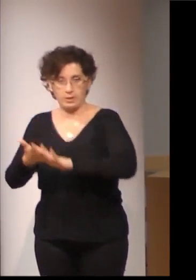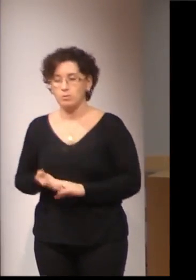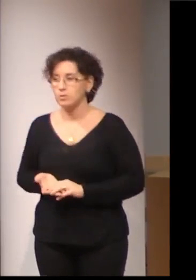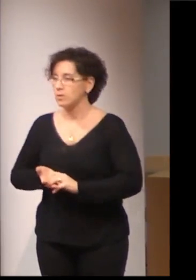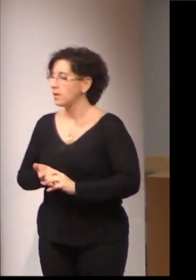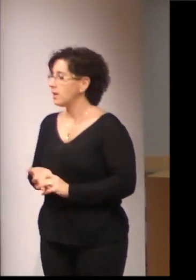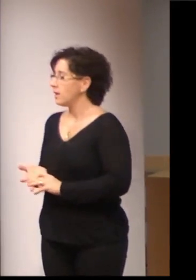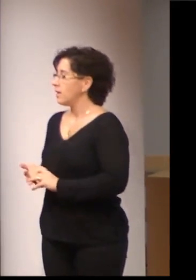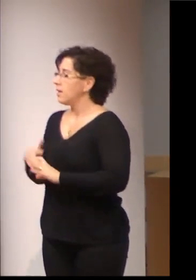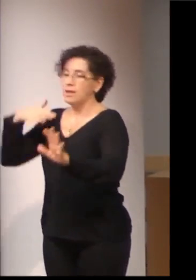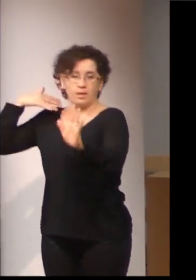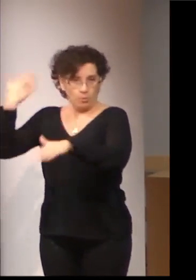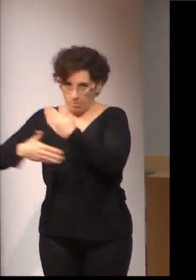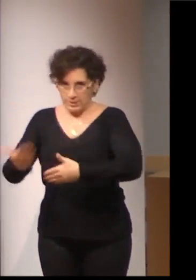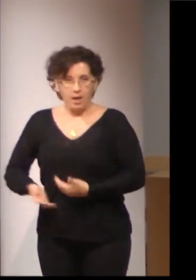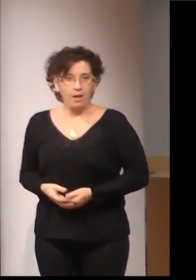Voy a pasar.